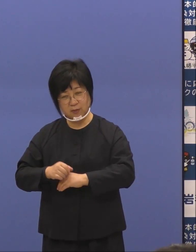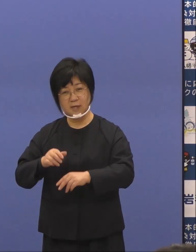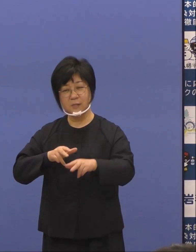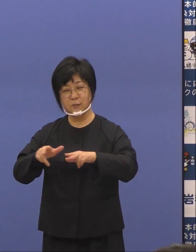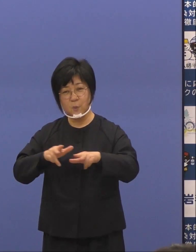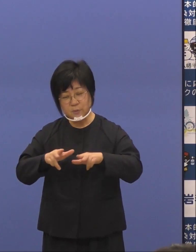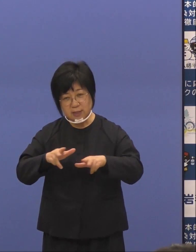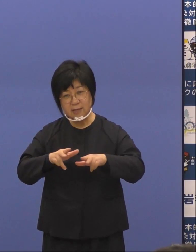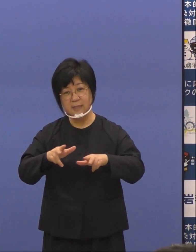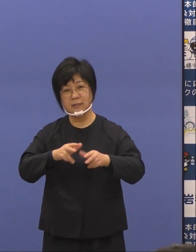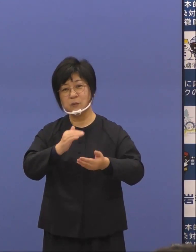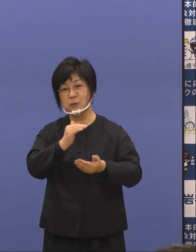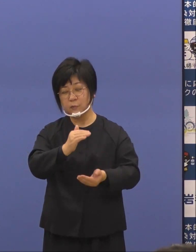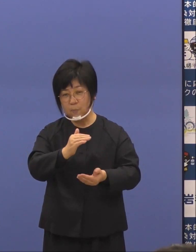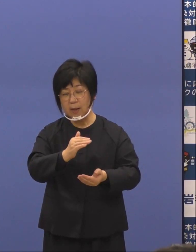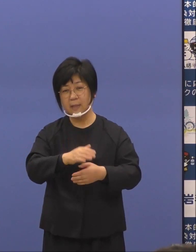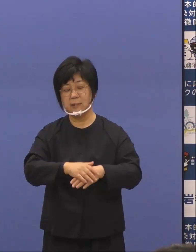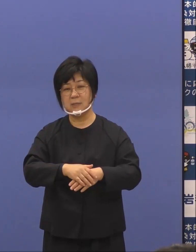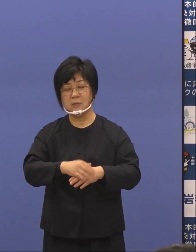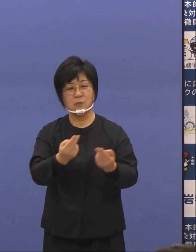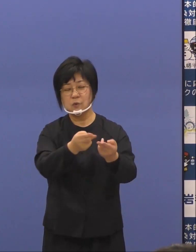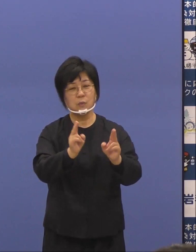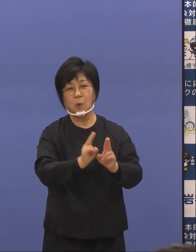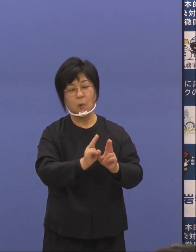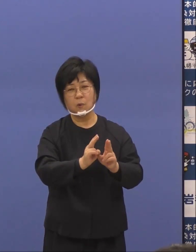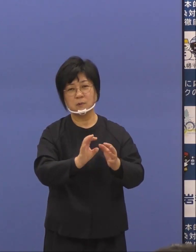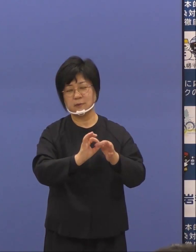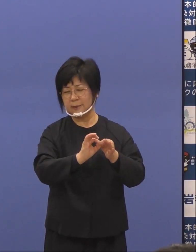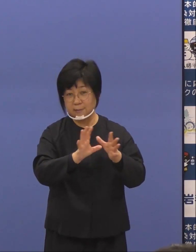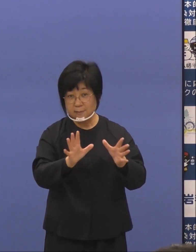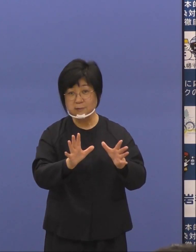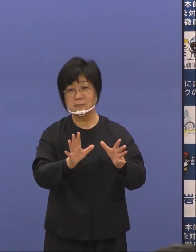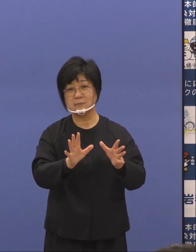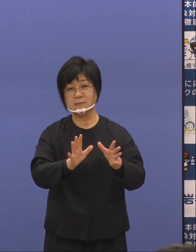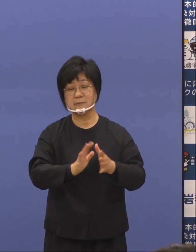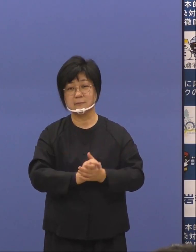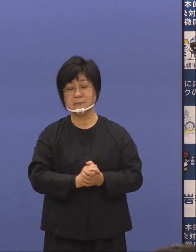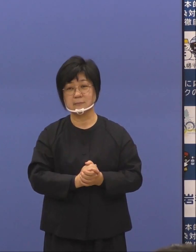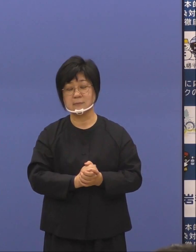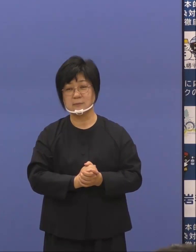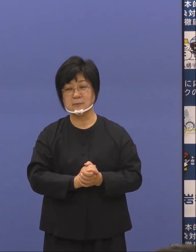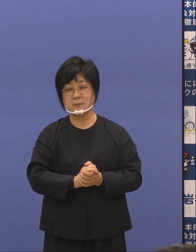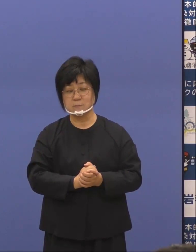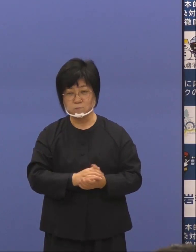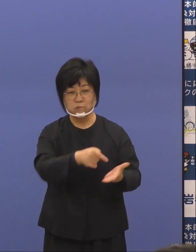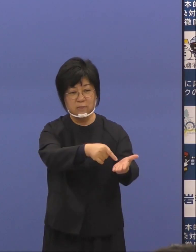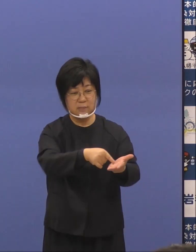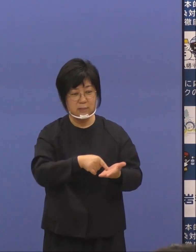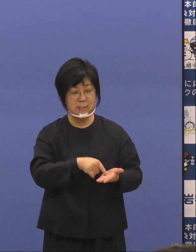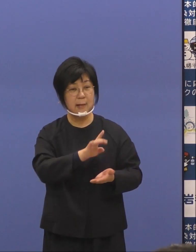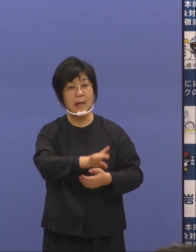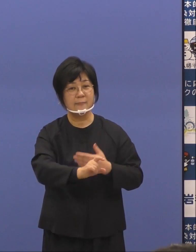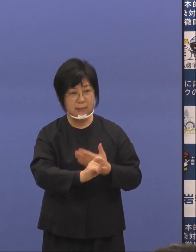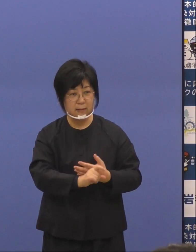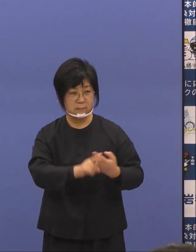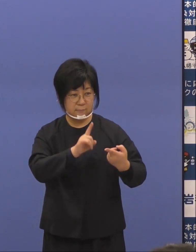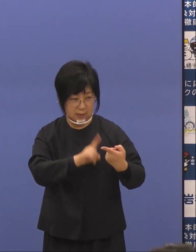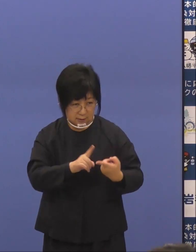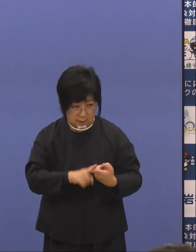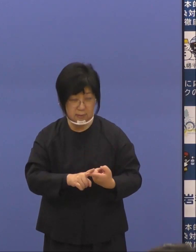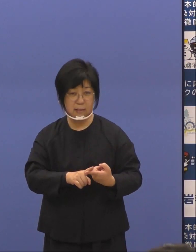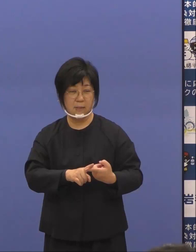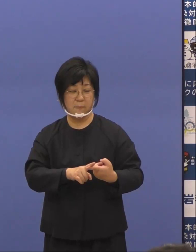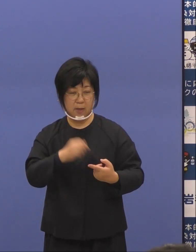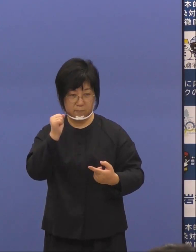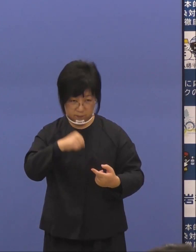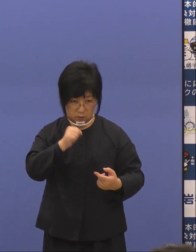に関してはもう何党の人であろうが、申請があって適切であればそれは認可はどんどん